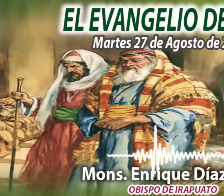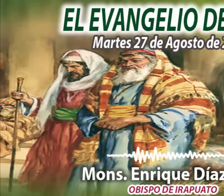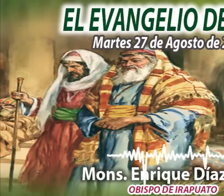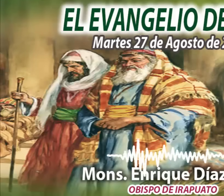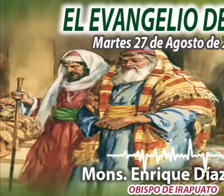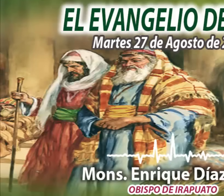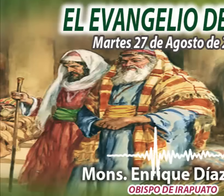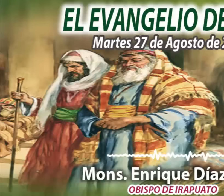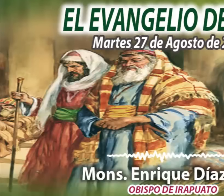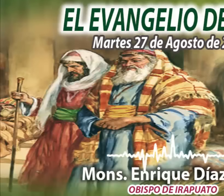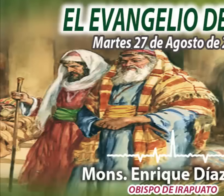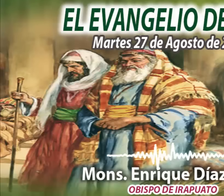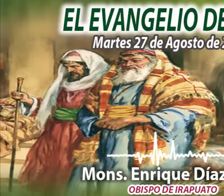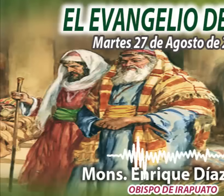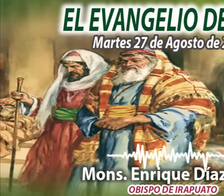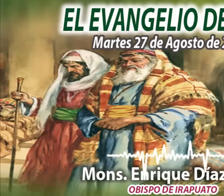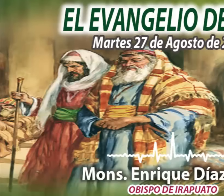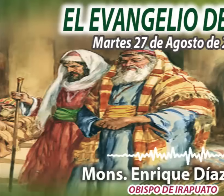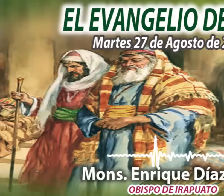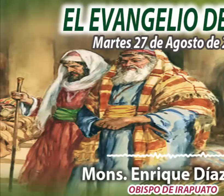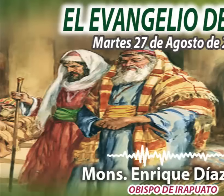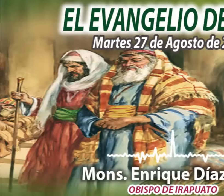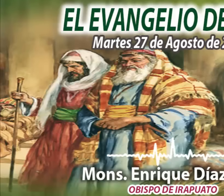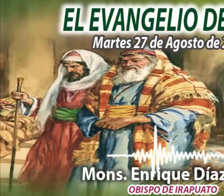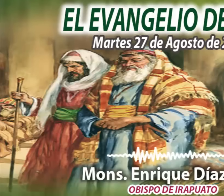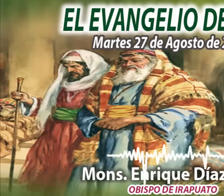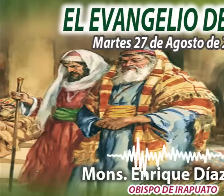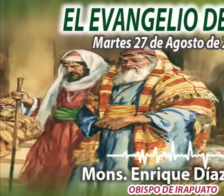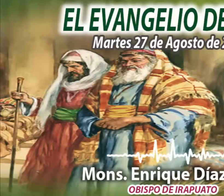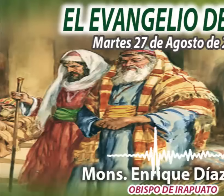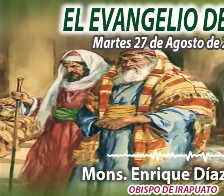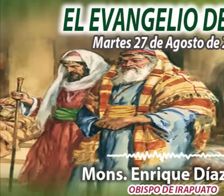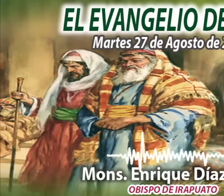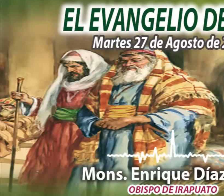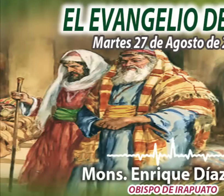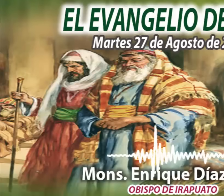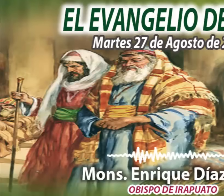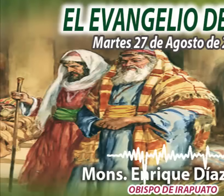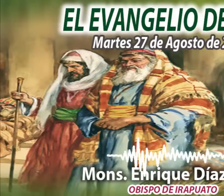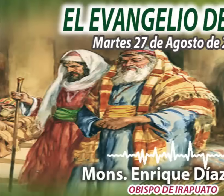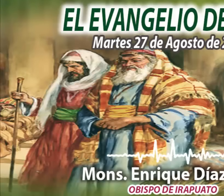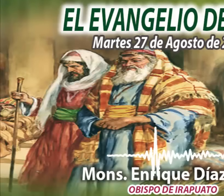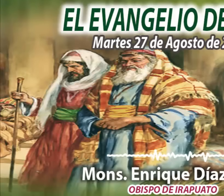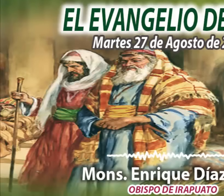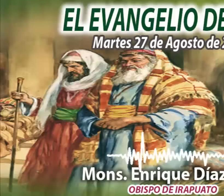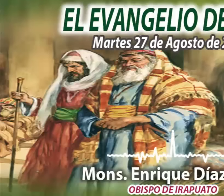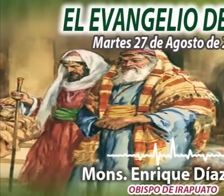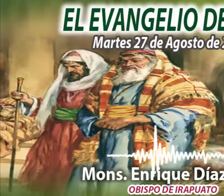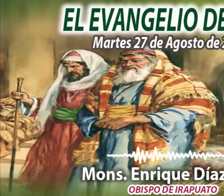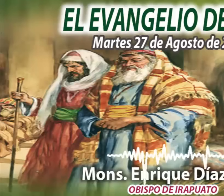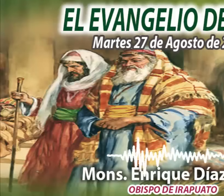El Evangelio del Día, en voz de Monseñor Enrique Díaz, a través de Radio María, voz